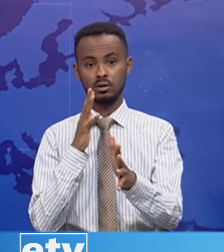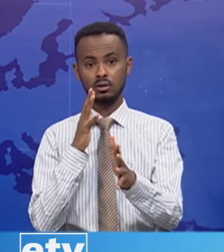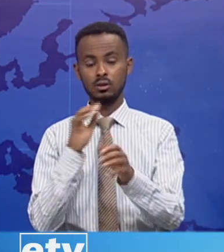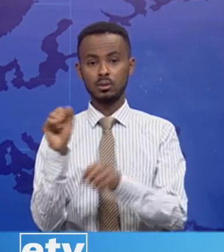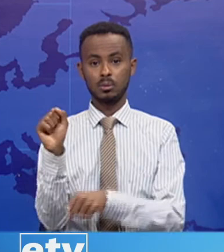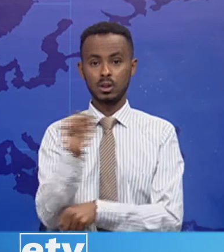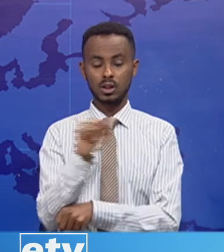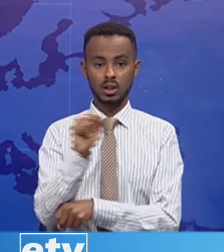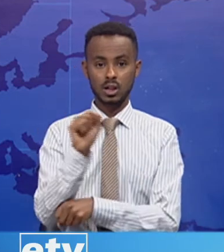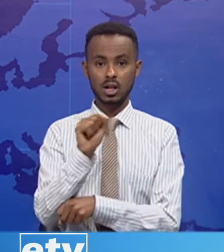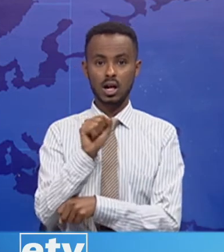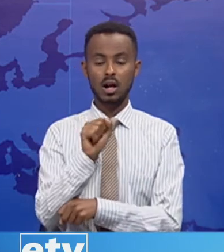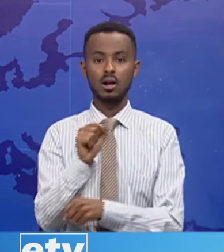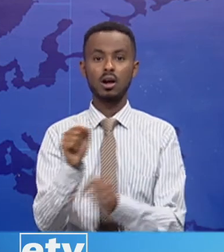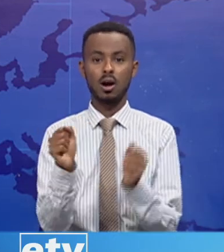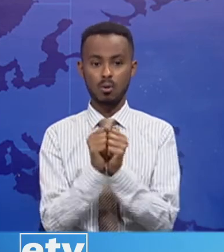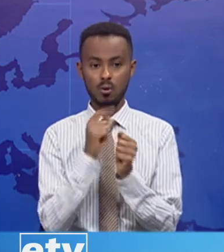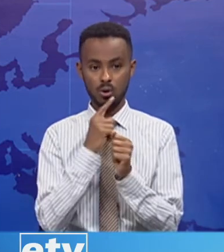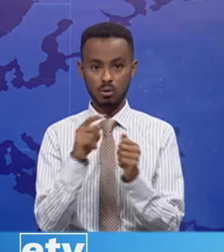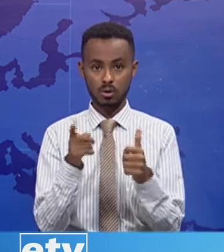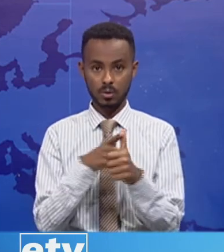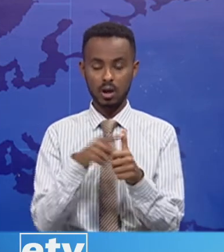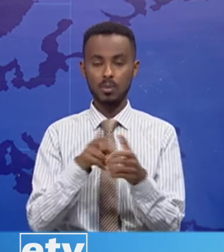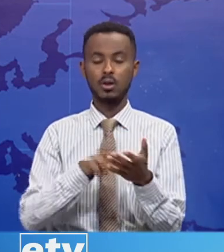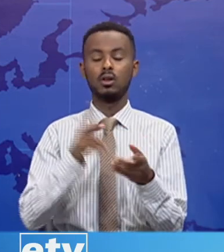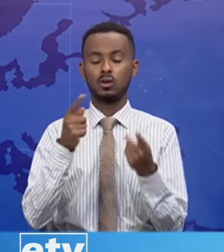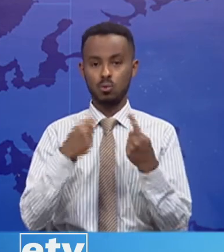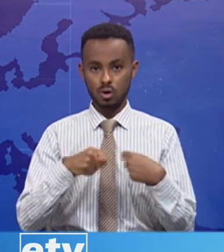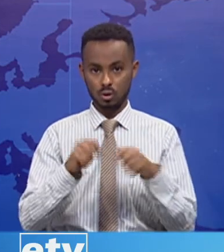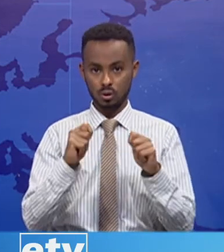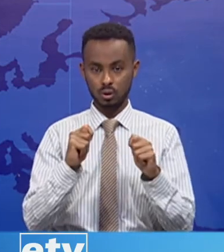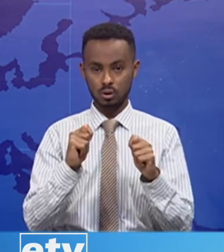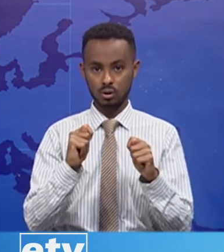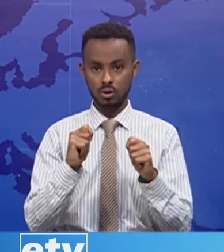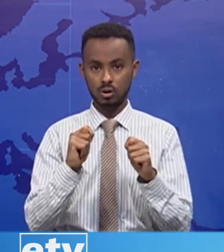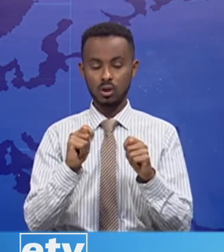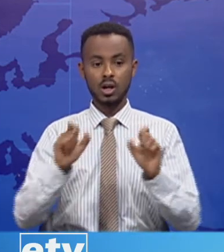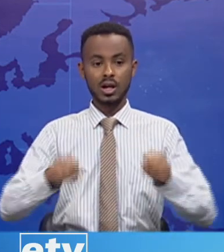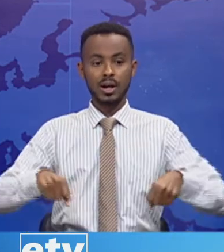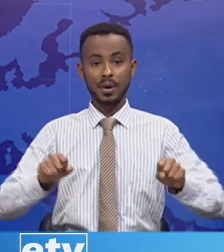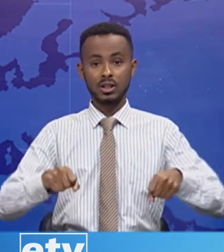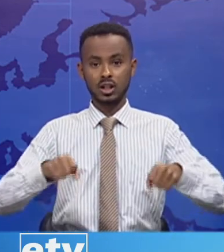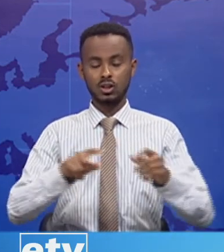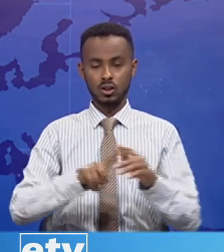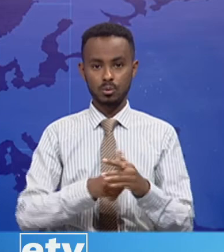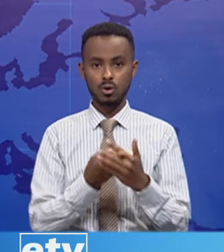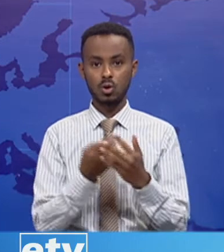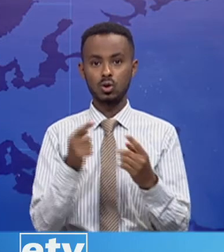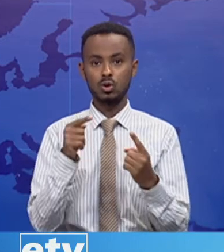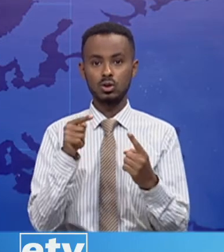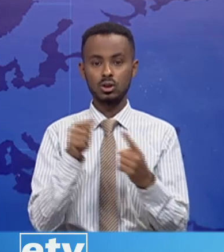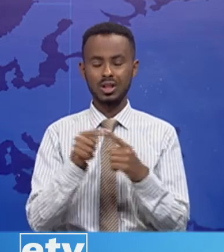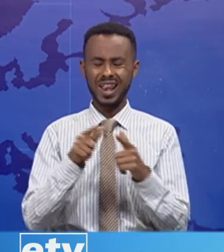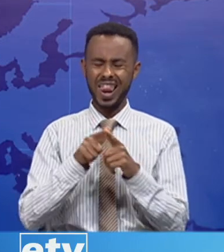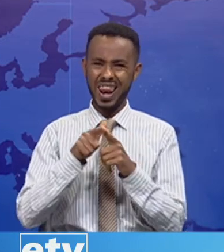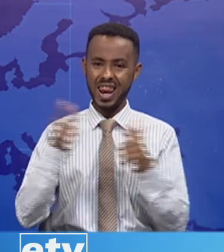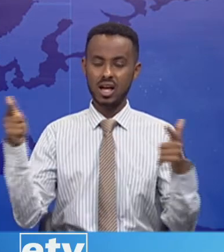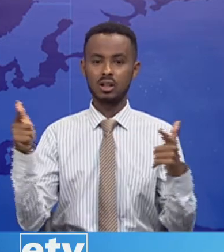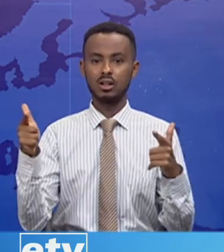በተሽከርካሪ የታጀበ ነው። መጀመሪያ ለማንሳት እንደሞከርኩት ከባጃጅ ጀምሮ እስከ ለግጀሪ